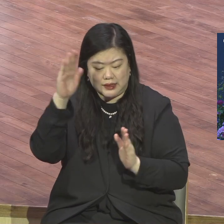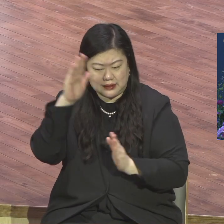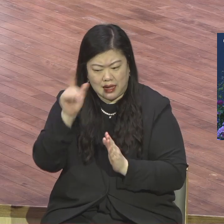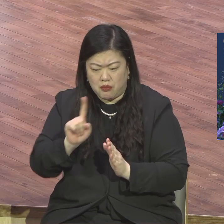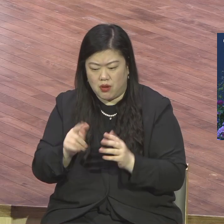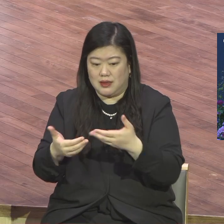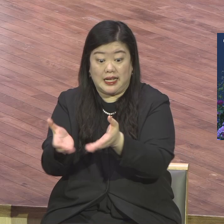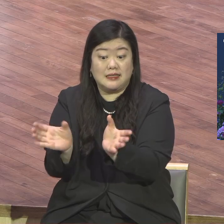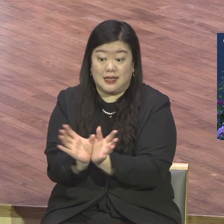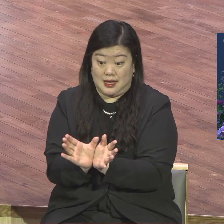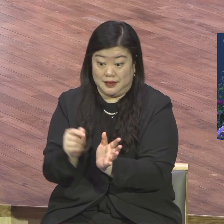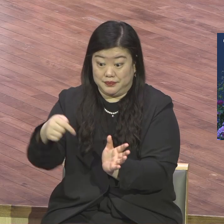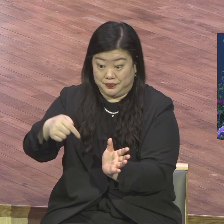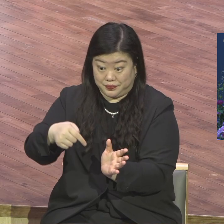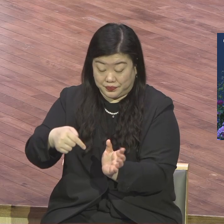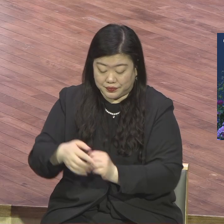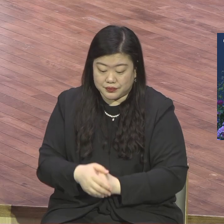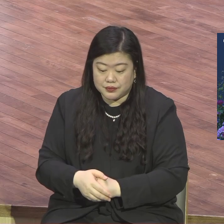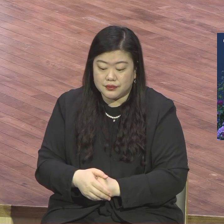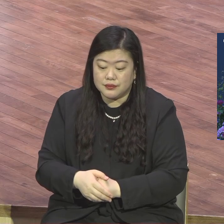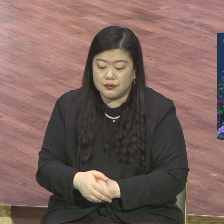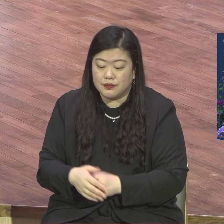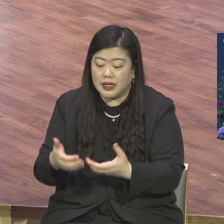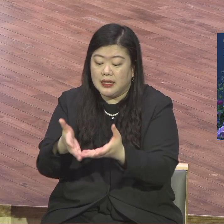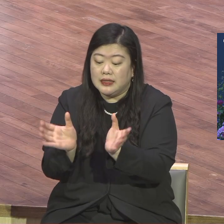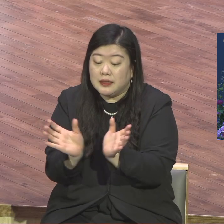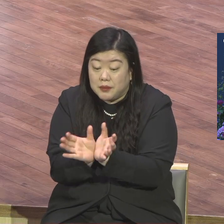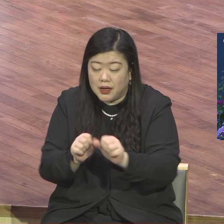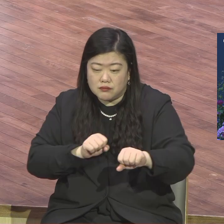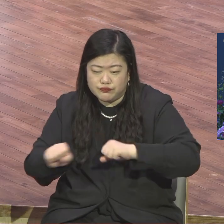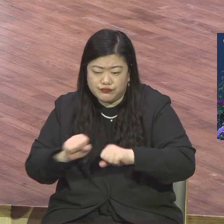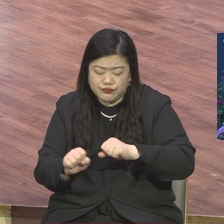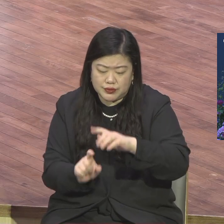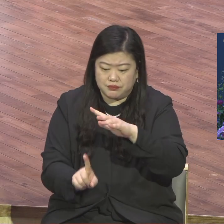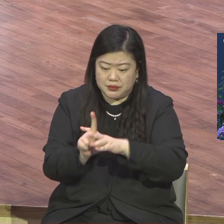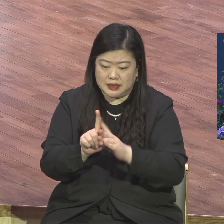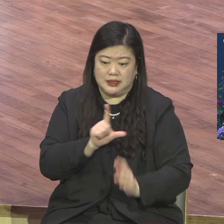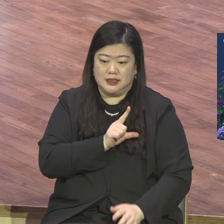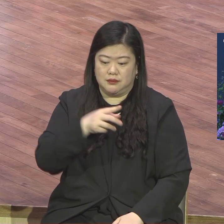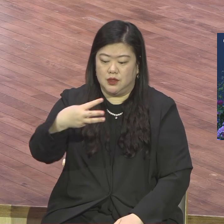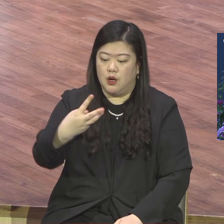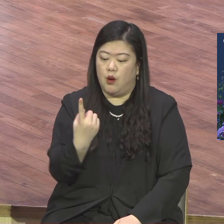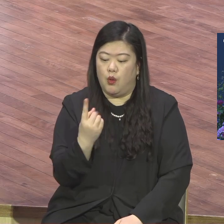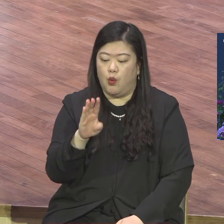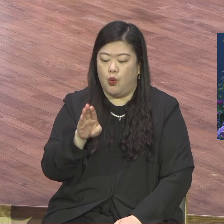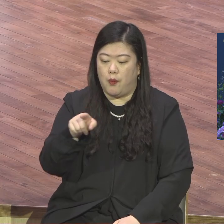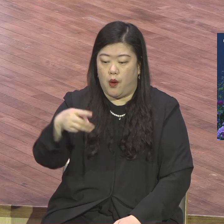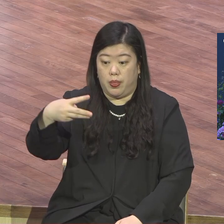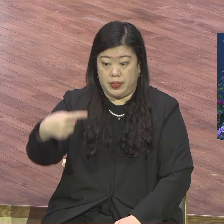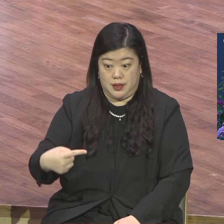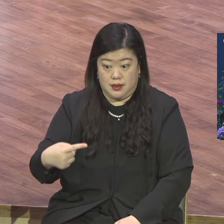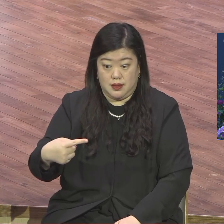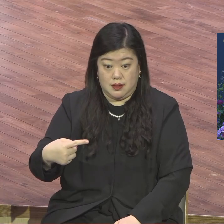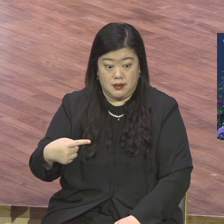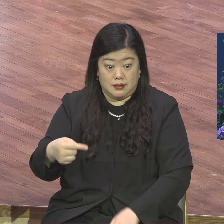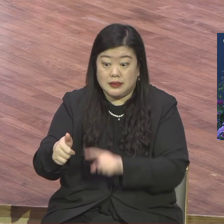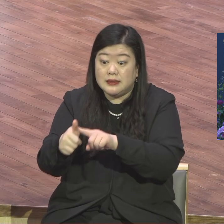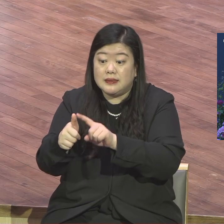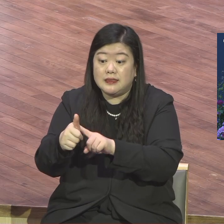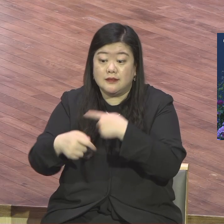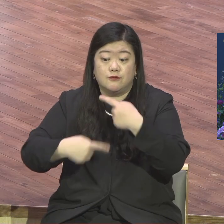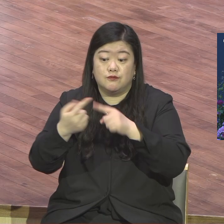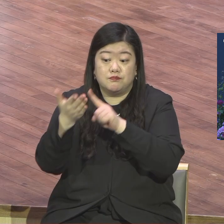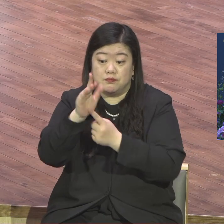이 단체에서 중요한 역할을 했던 로버트 스피어 선교사가 있습니다. 로버트 스피어 선교사가 이런 말을